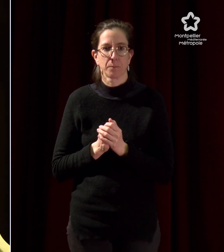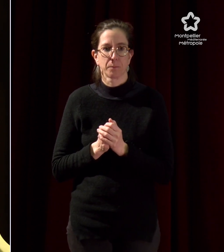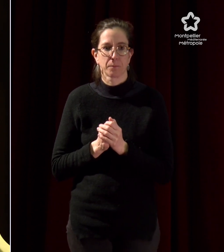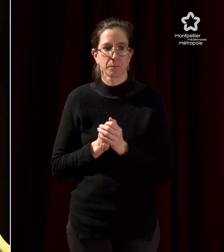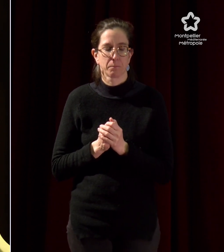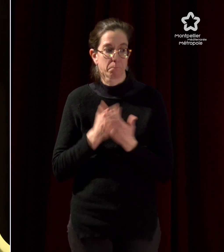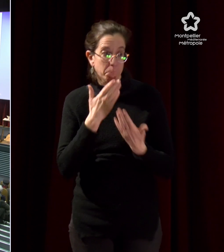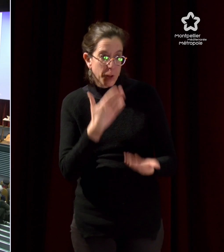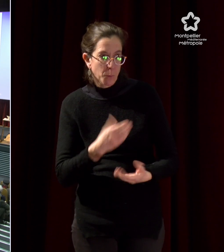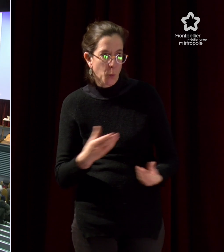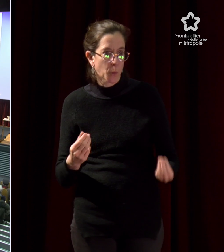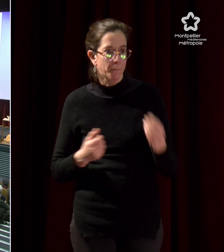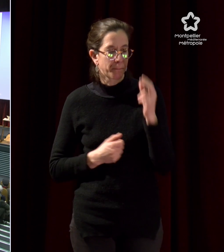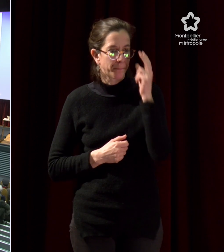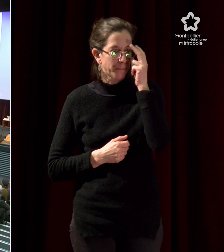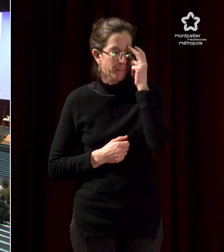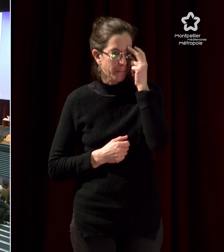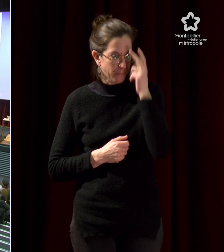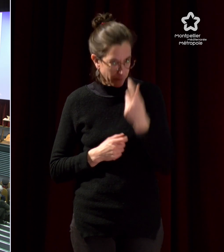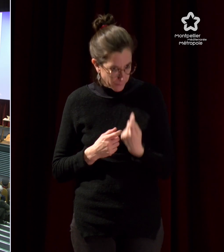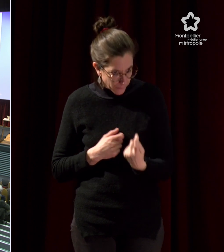D'accord, merci beaucoup. Oui.